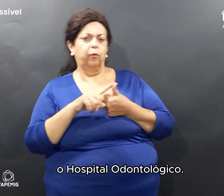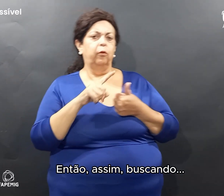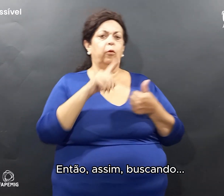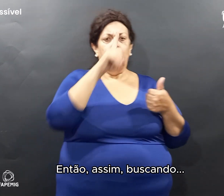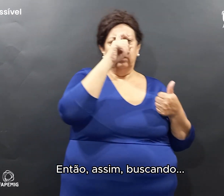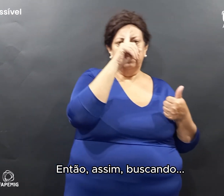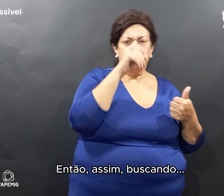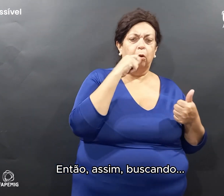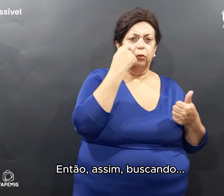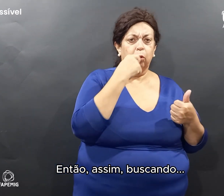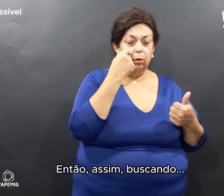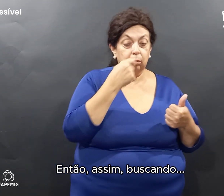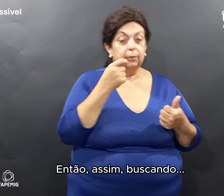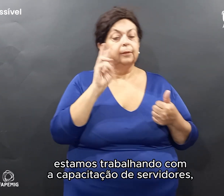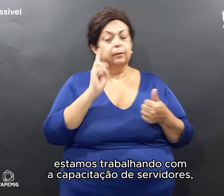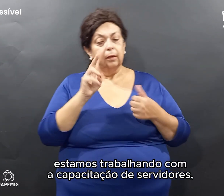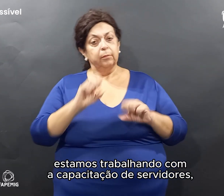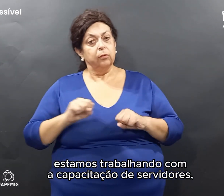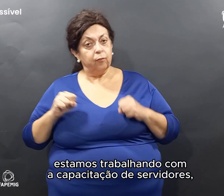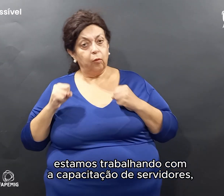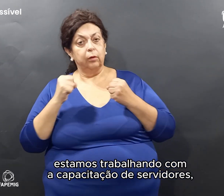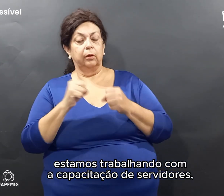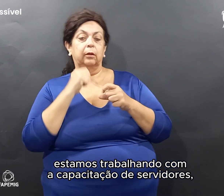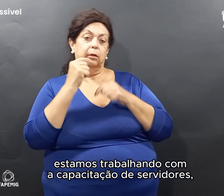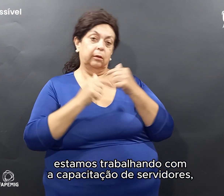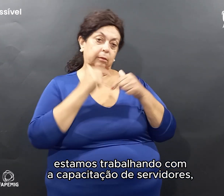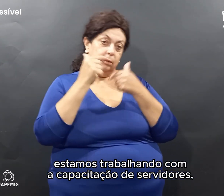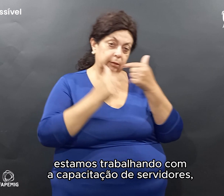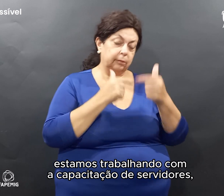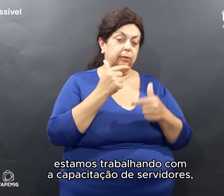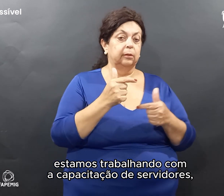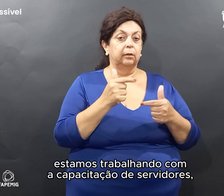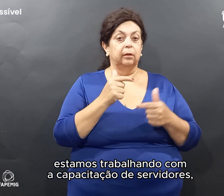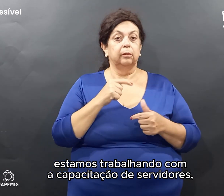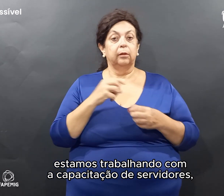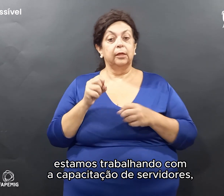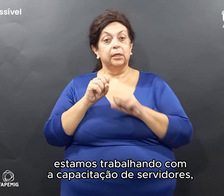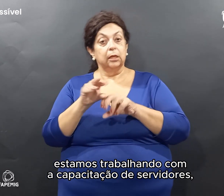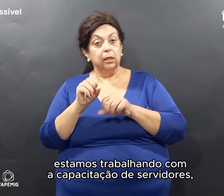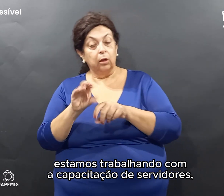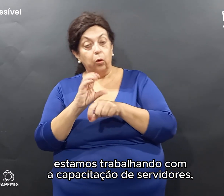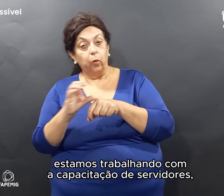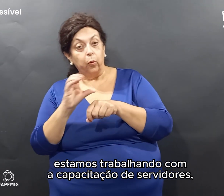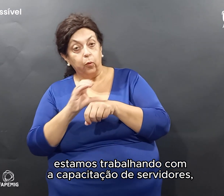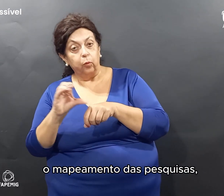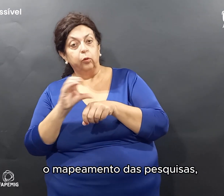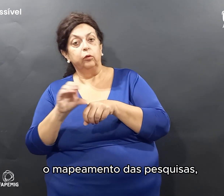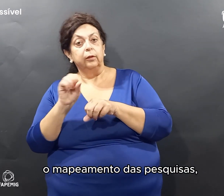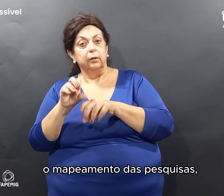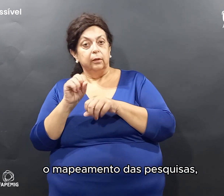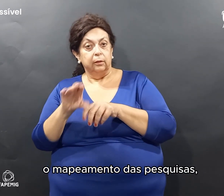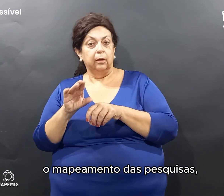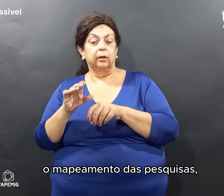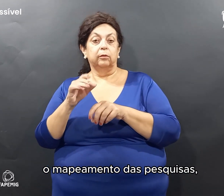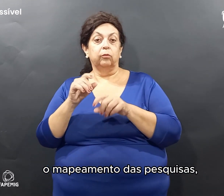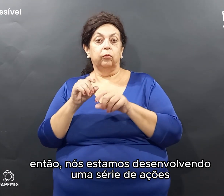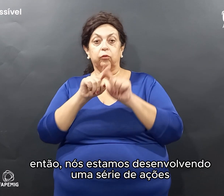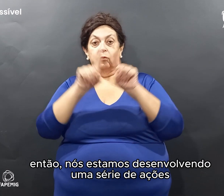Então, assim, buscando, né, estamos trabalhando com a capacitação aí de servidores, o mapeamento das pesquisas. Então, nós